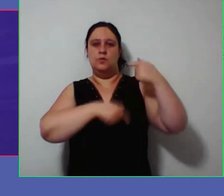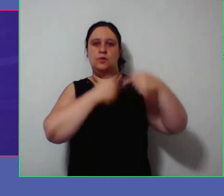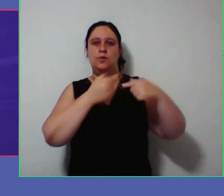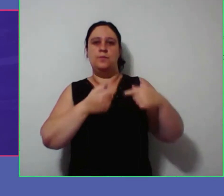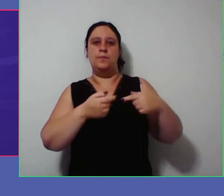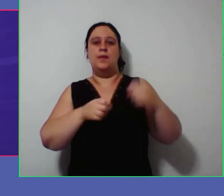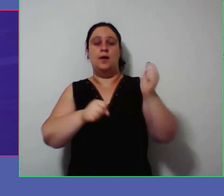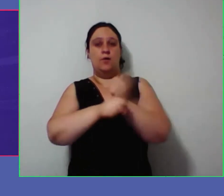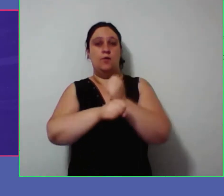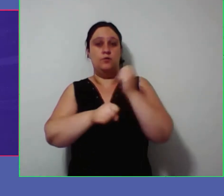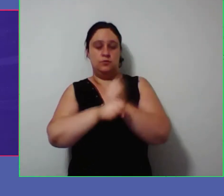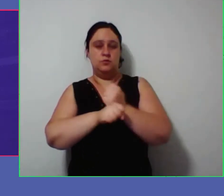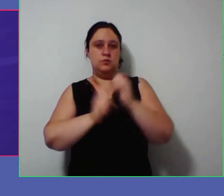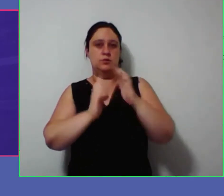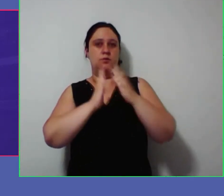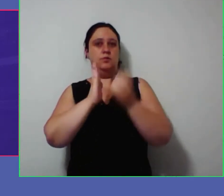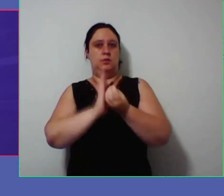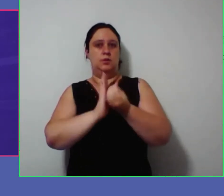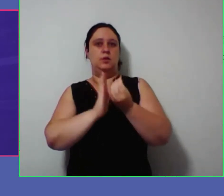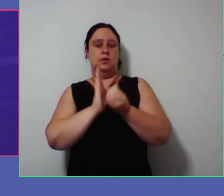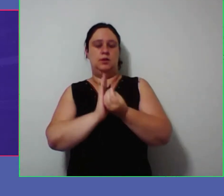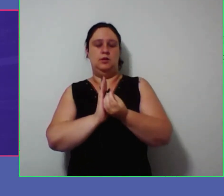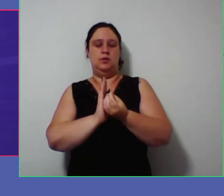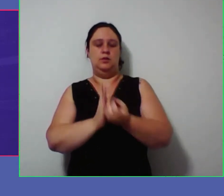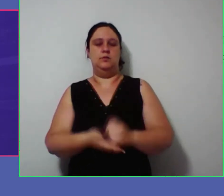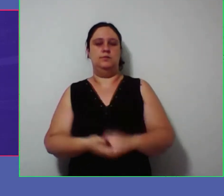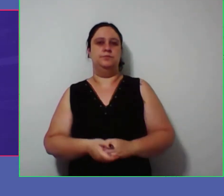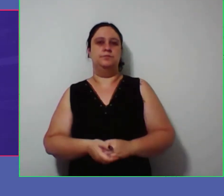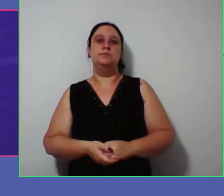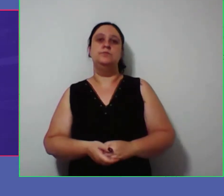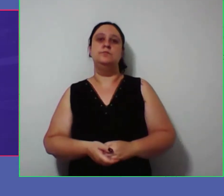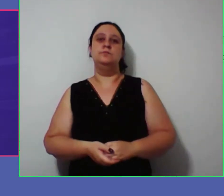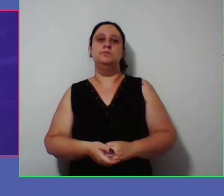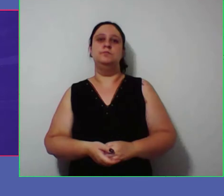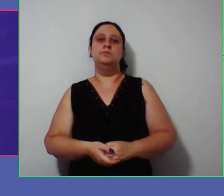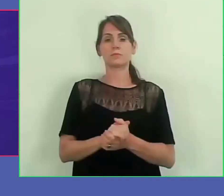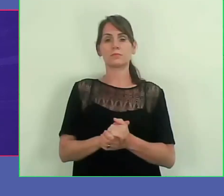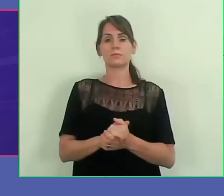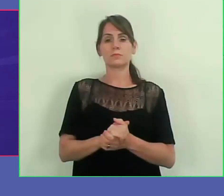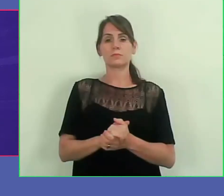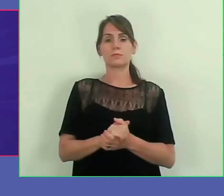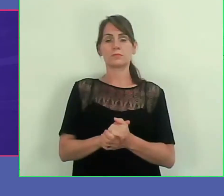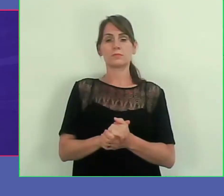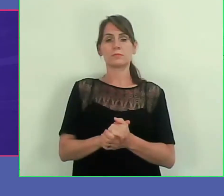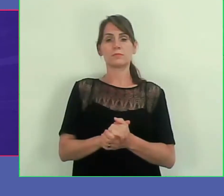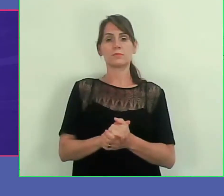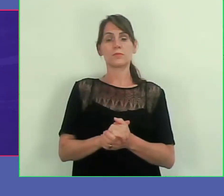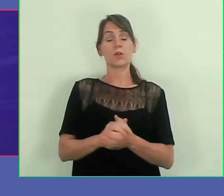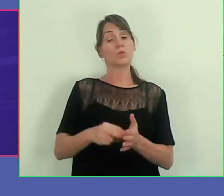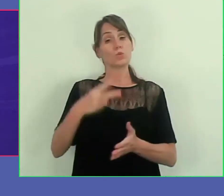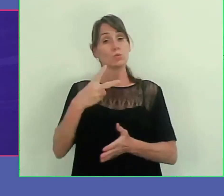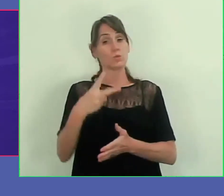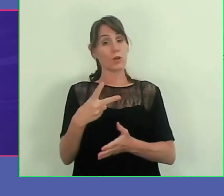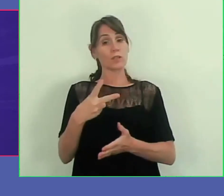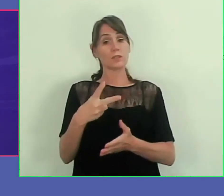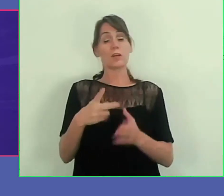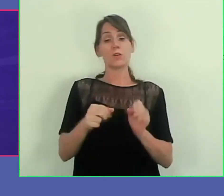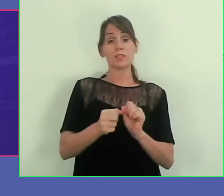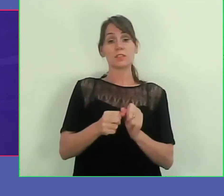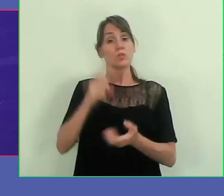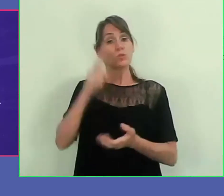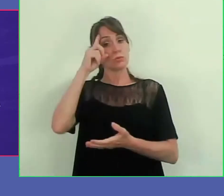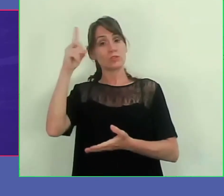gerada naquele dia. Atos 2. Ao cumprir-se o dia de